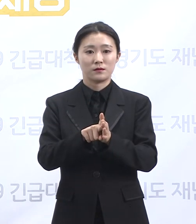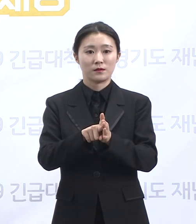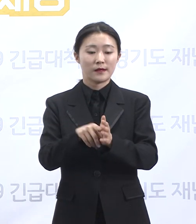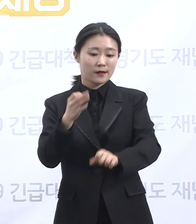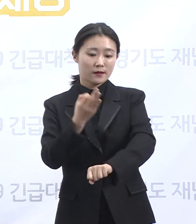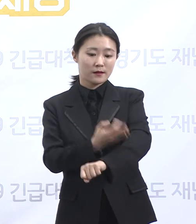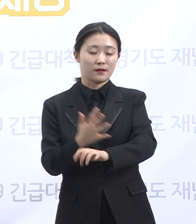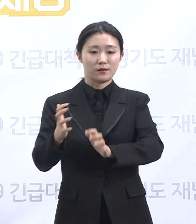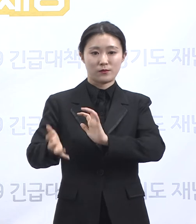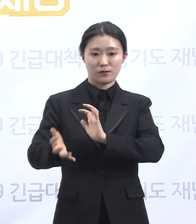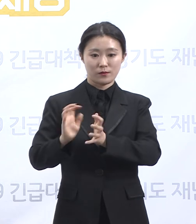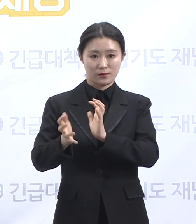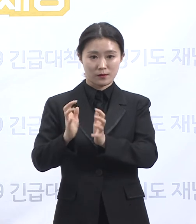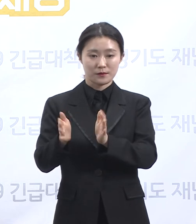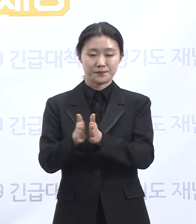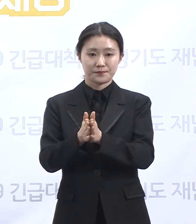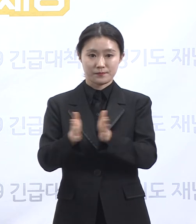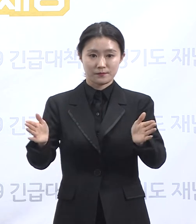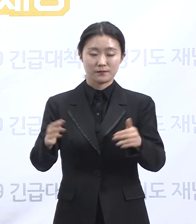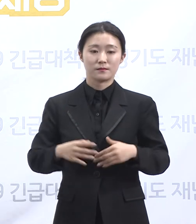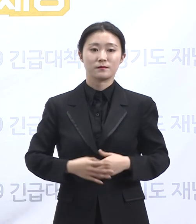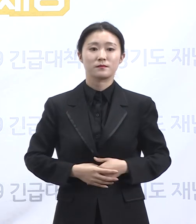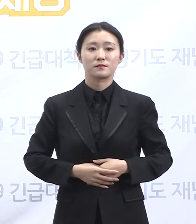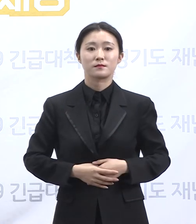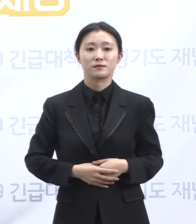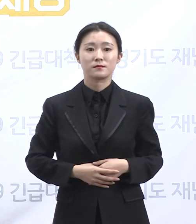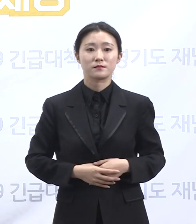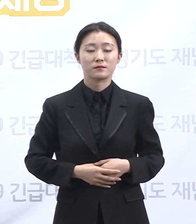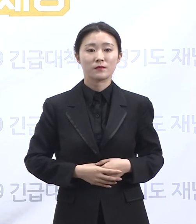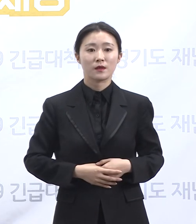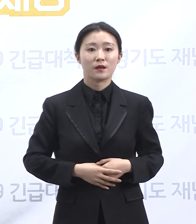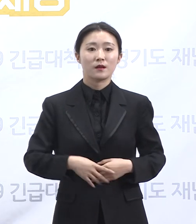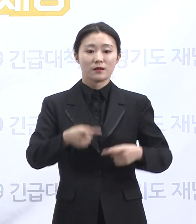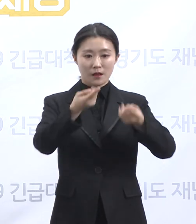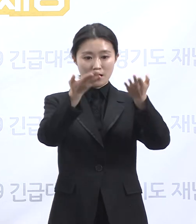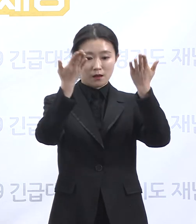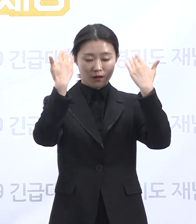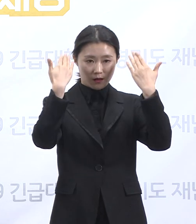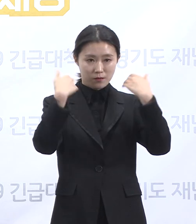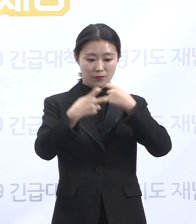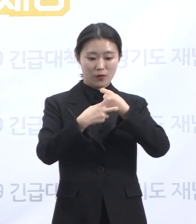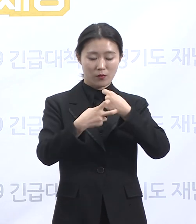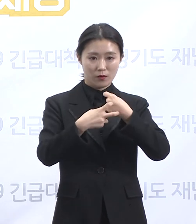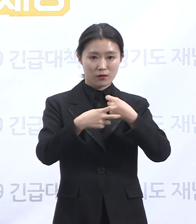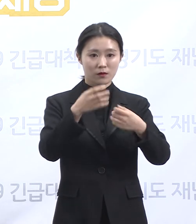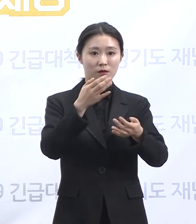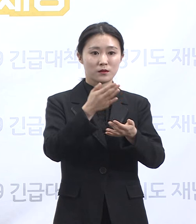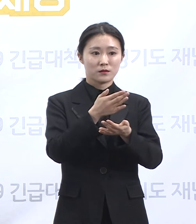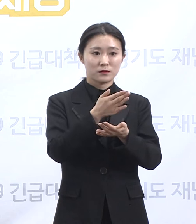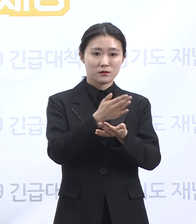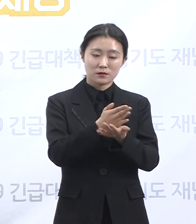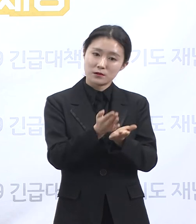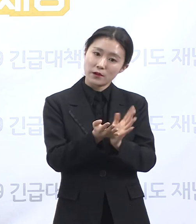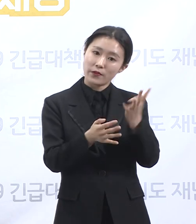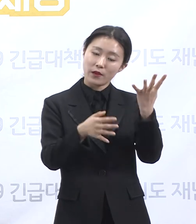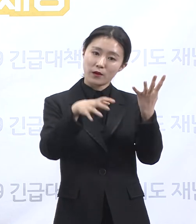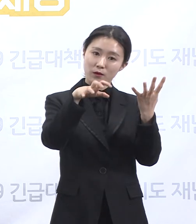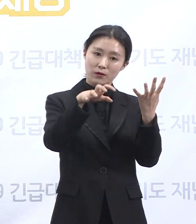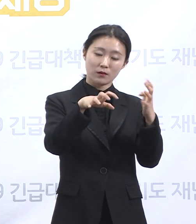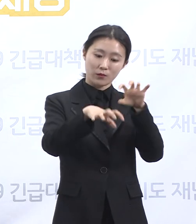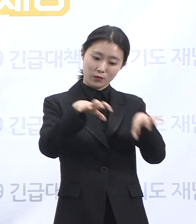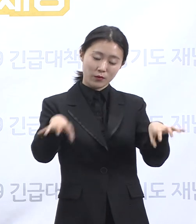순천향대학교 부천병원, 고려대학교 안산병원, 한림대학교 성심병원 등 4개 병원에 총 12개의 중환자 치료용 병상을